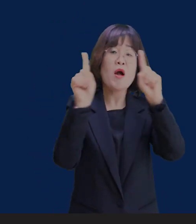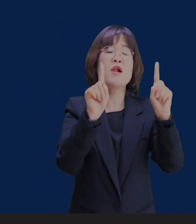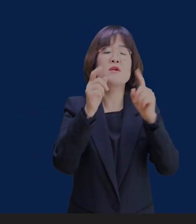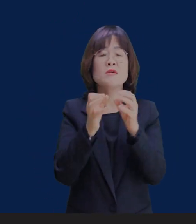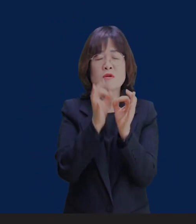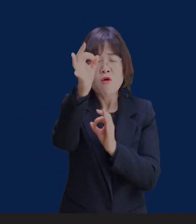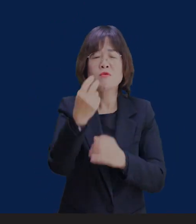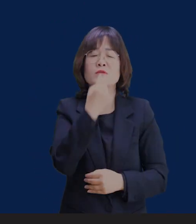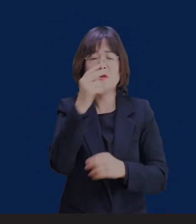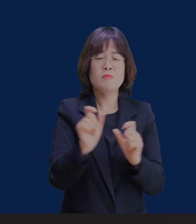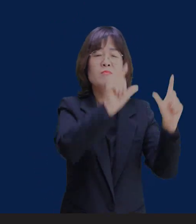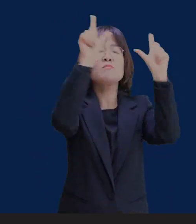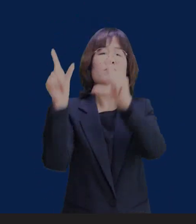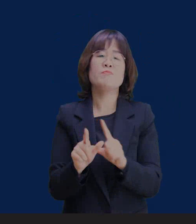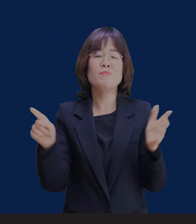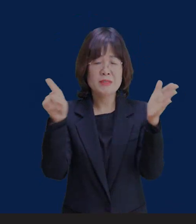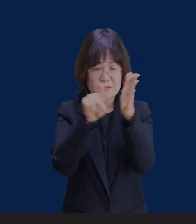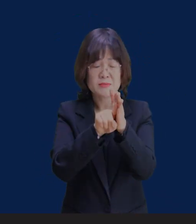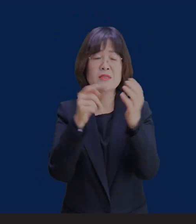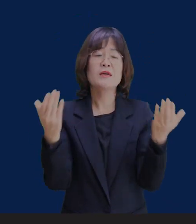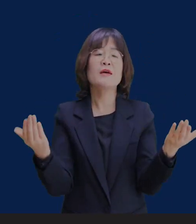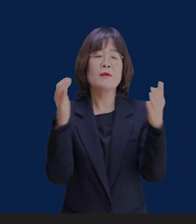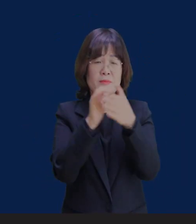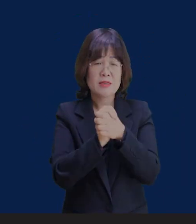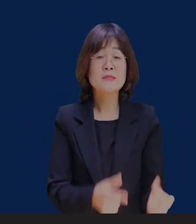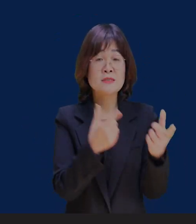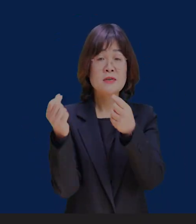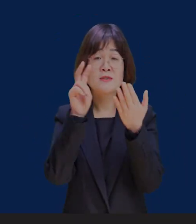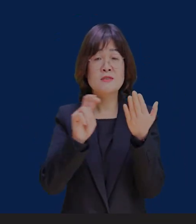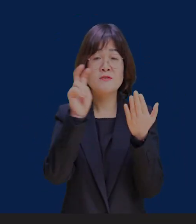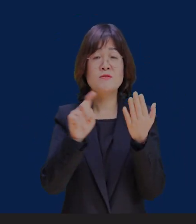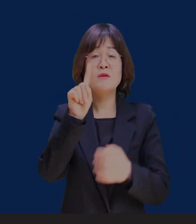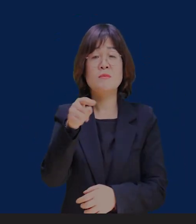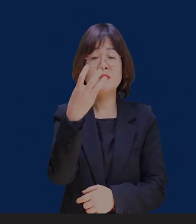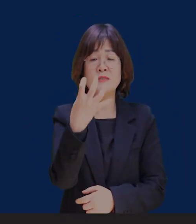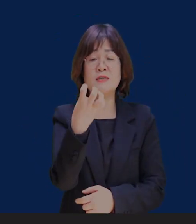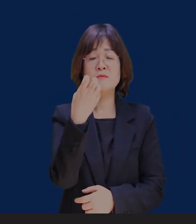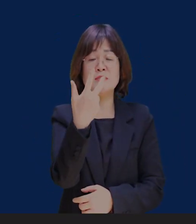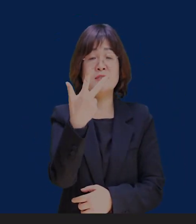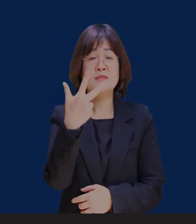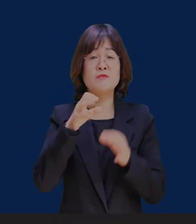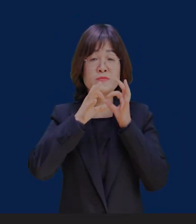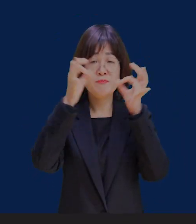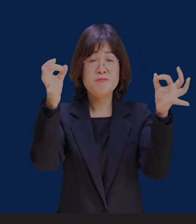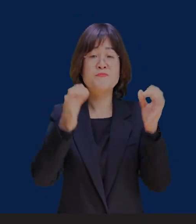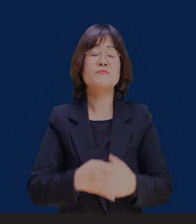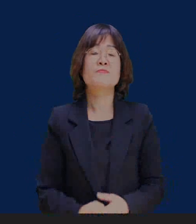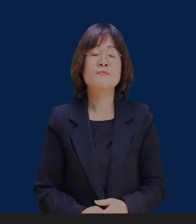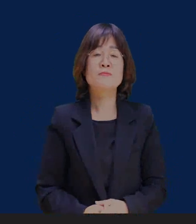몸의 부활과 영생을 믿습니다. 아멘. 찬송가 147장을 부르시겠습니다.